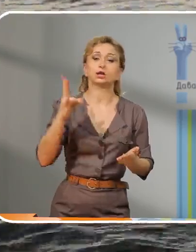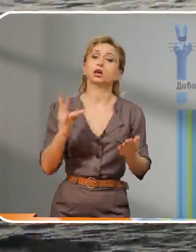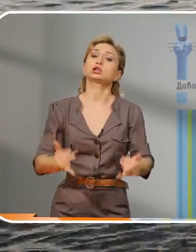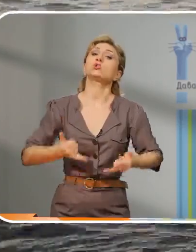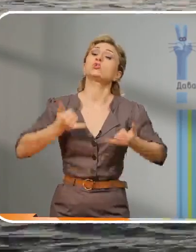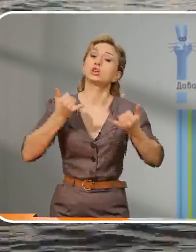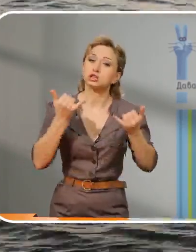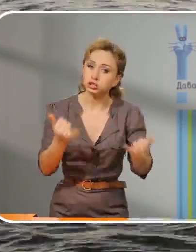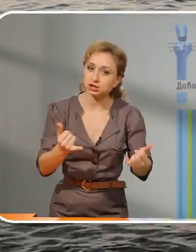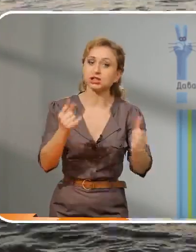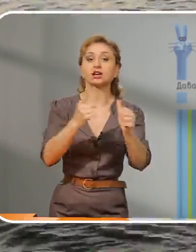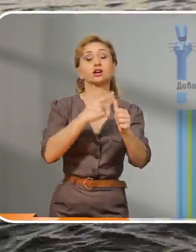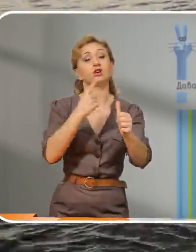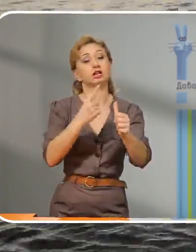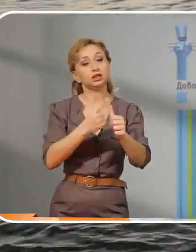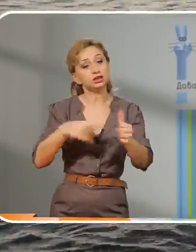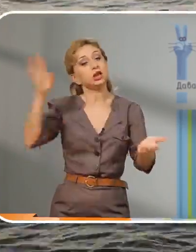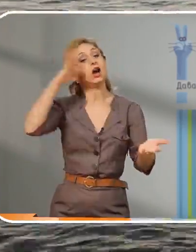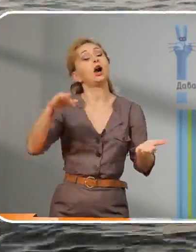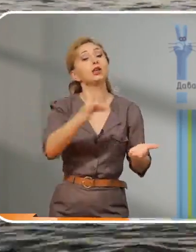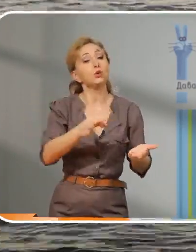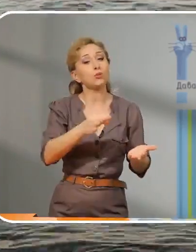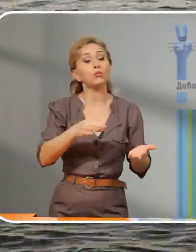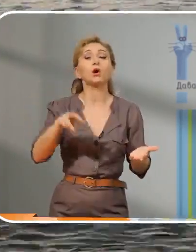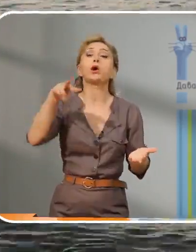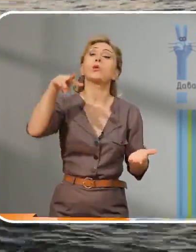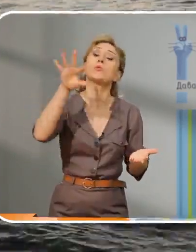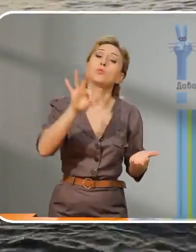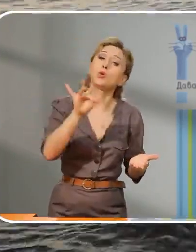Надо уважительно говорить о нем море.